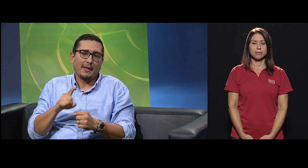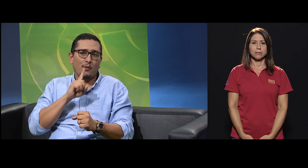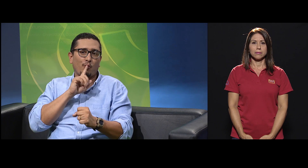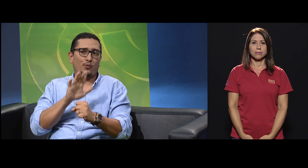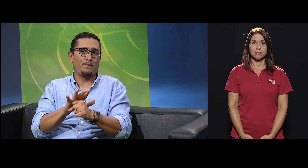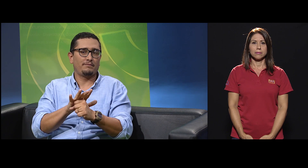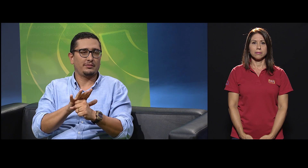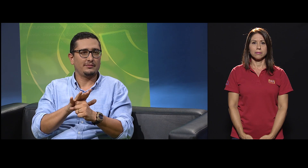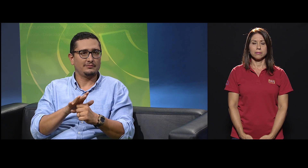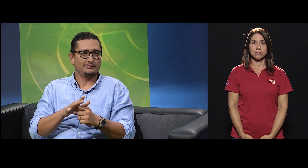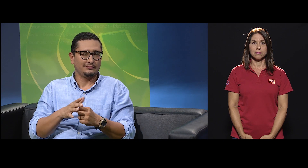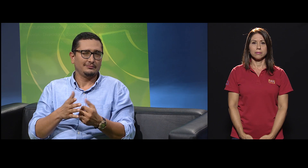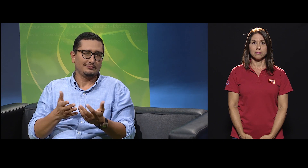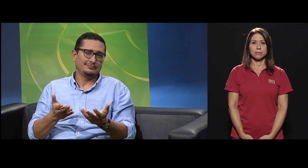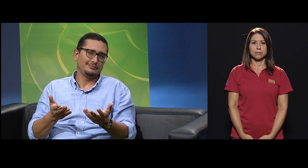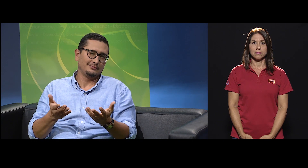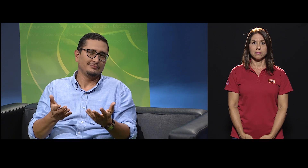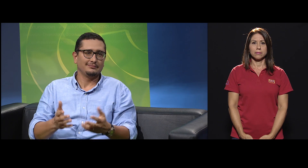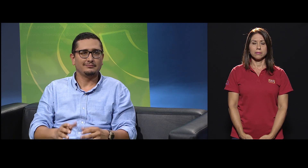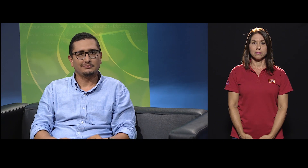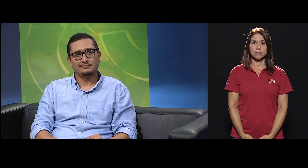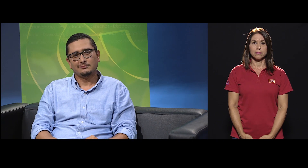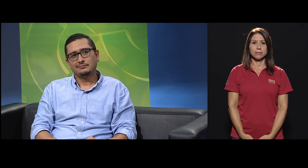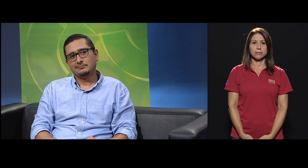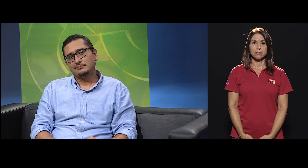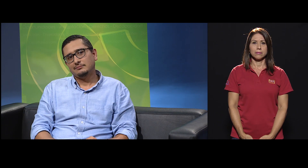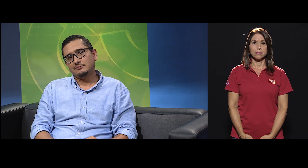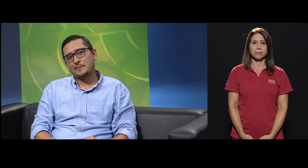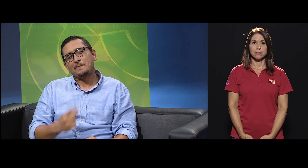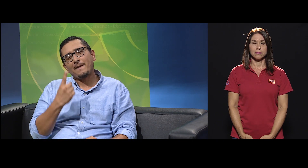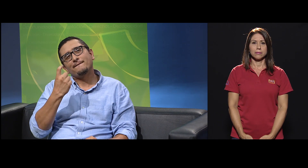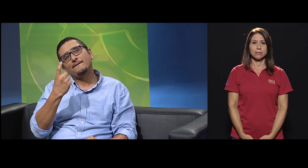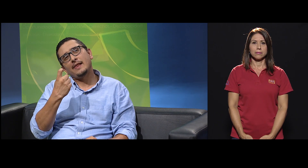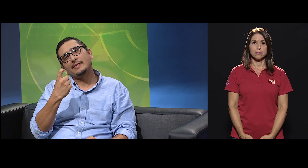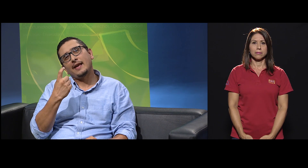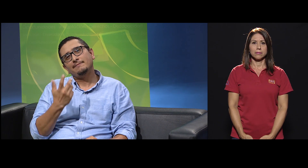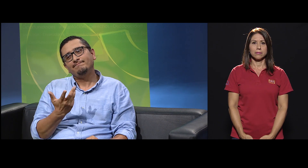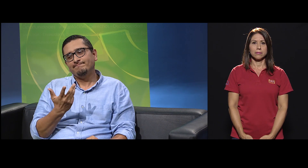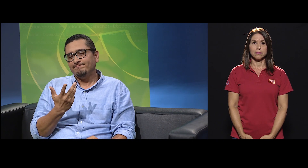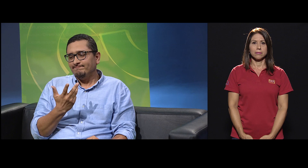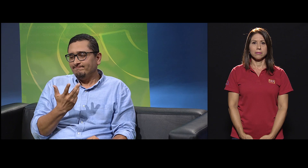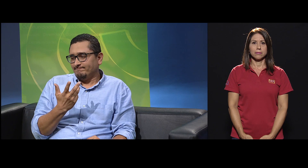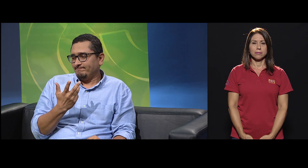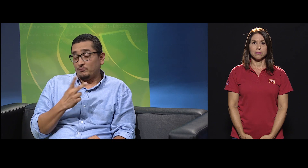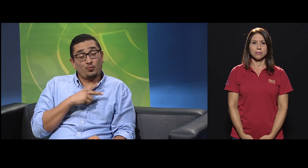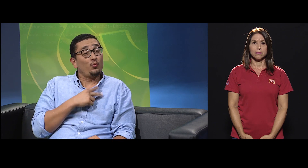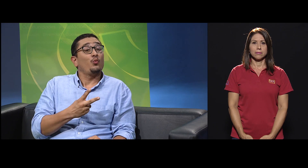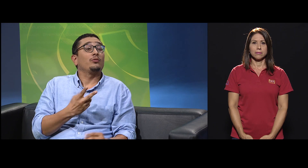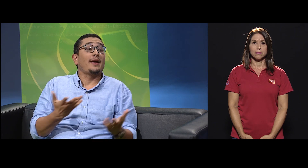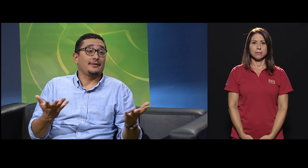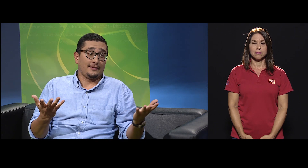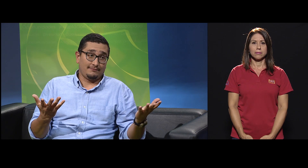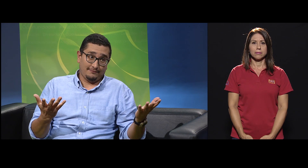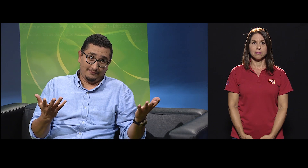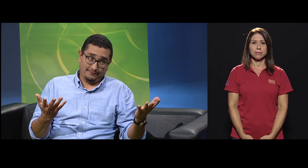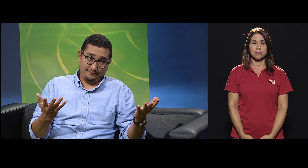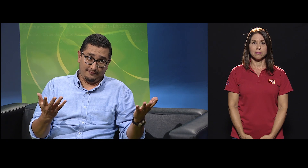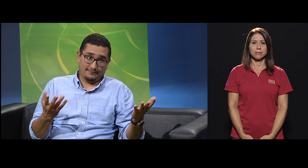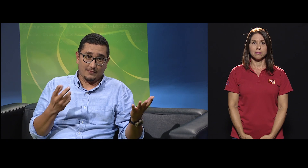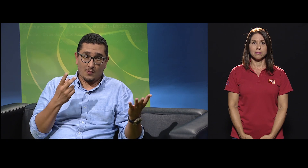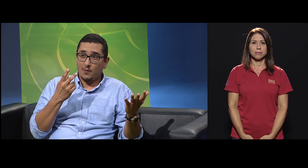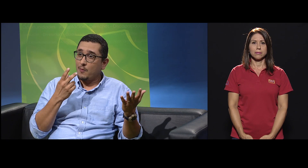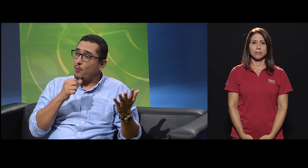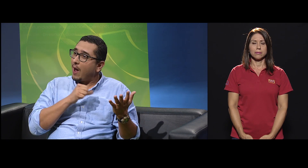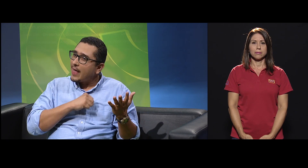se les quiso exigir a ellos o se les dijo que debían responder a esta necesidad, pero todavía hace falta